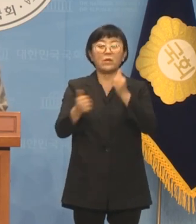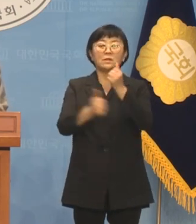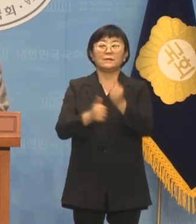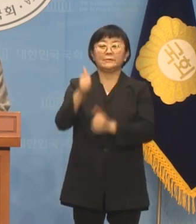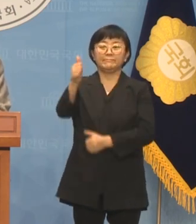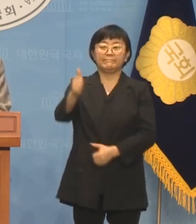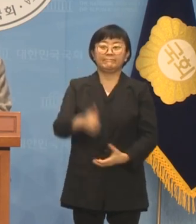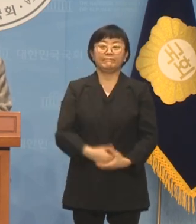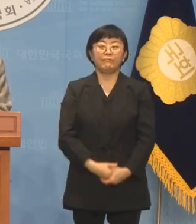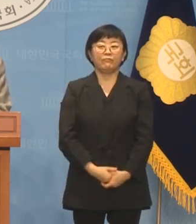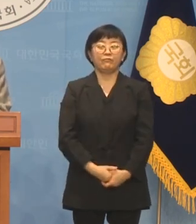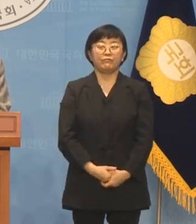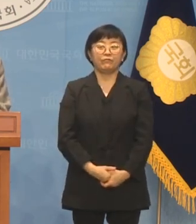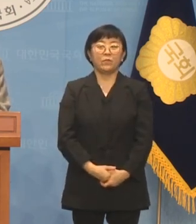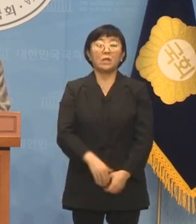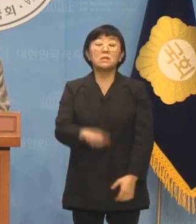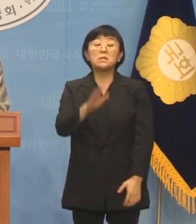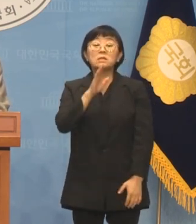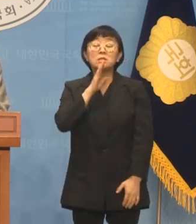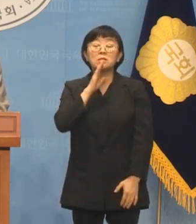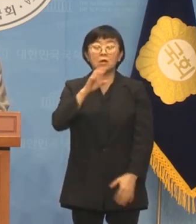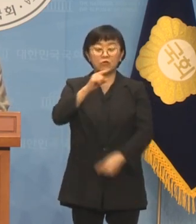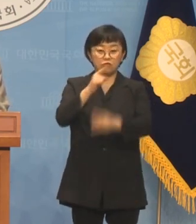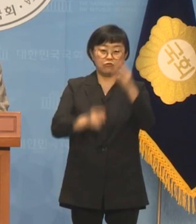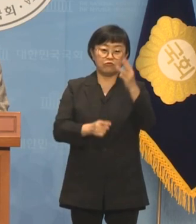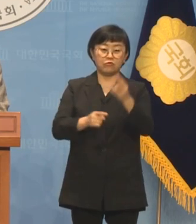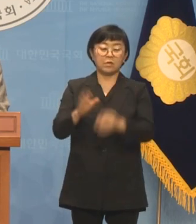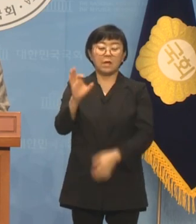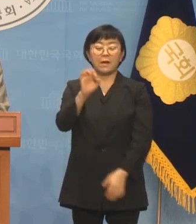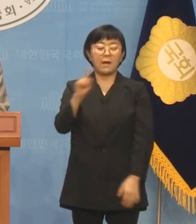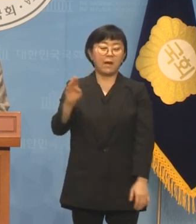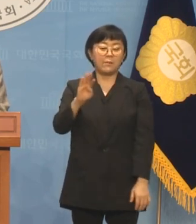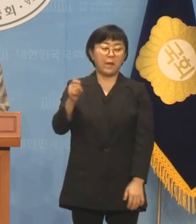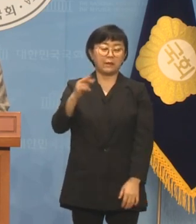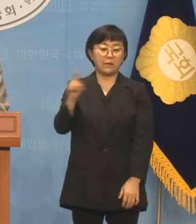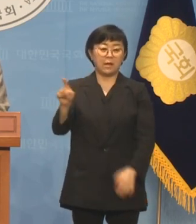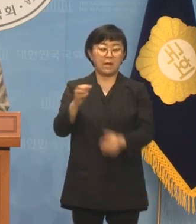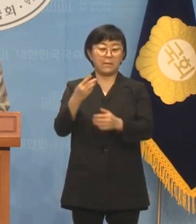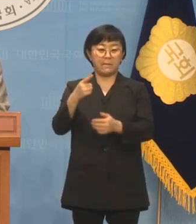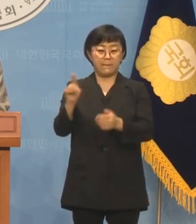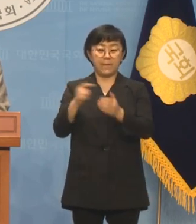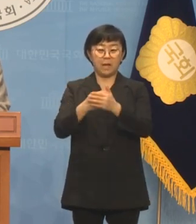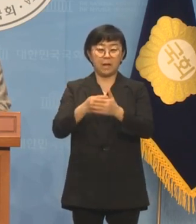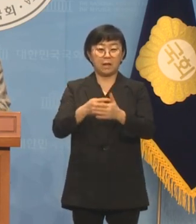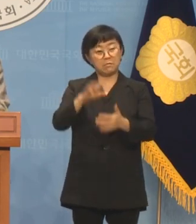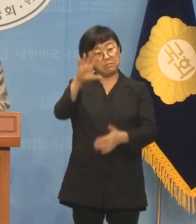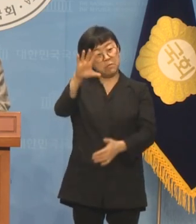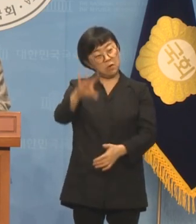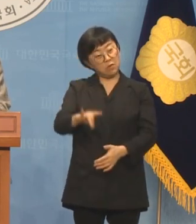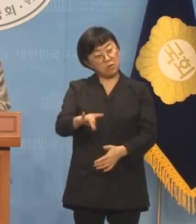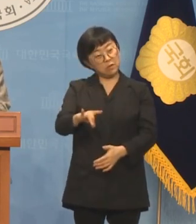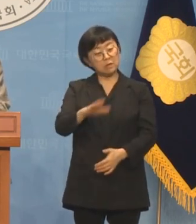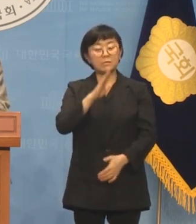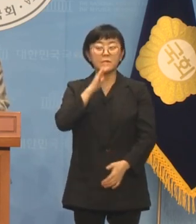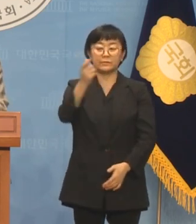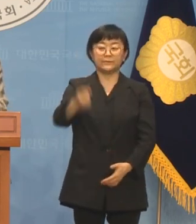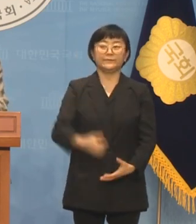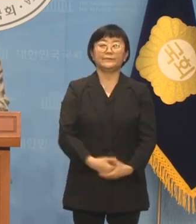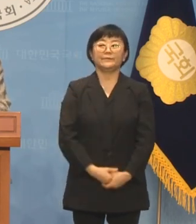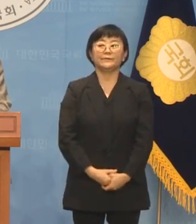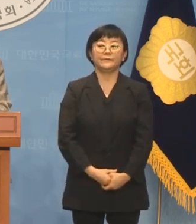아니십니까? 과연 윤석열의 아바타라는 별명에 걸맞는 드높은